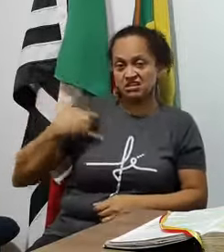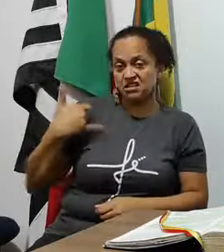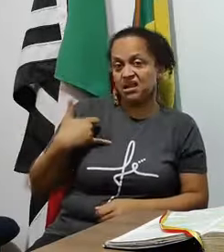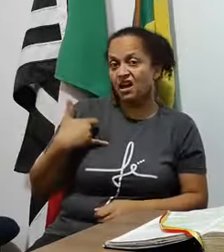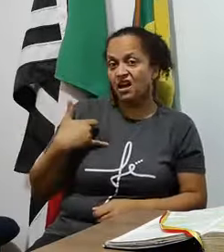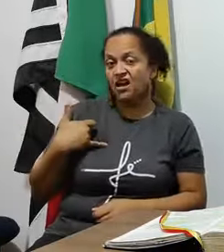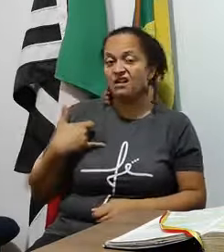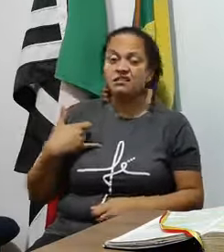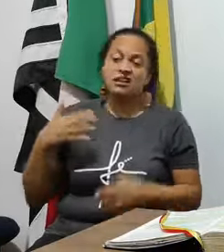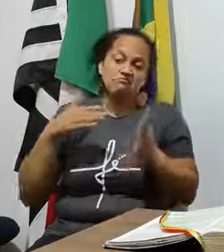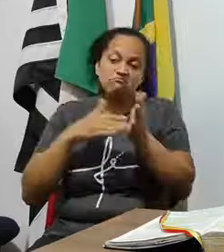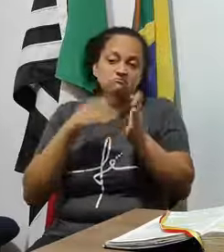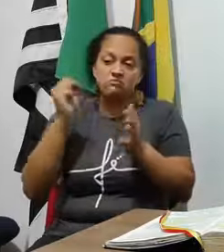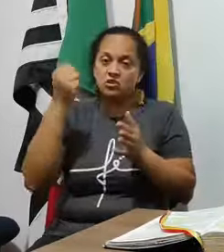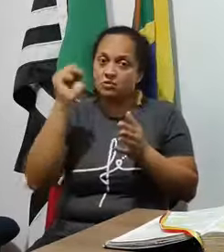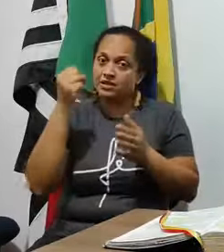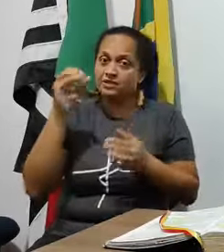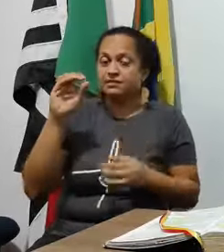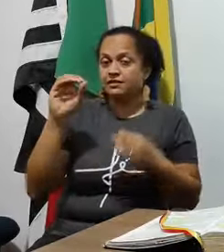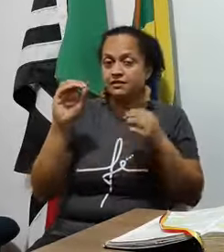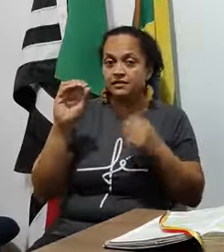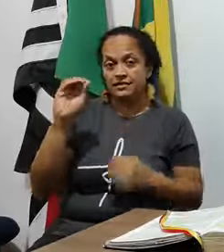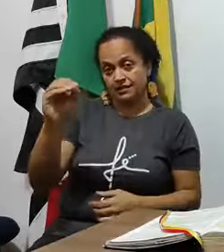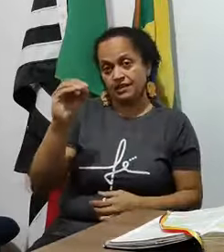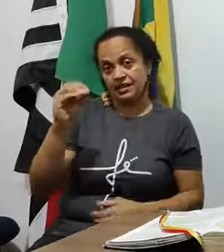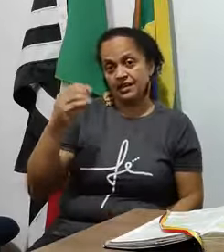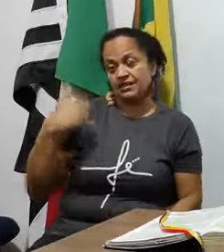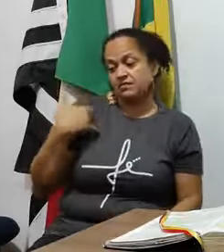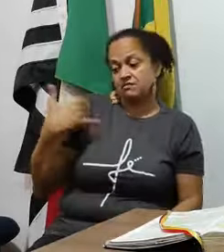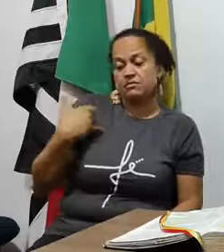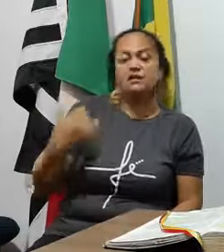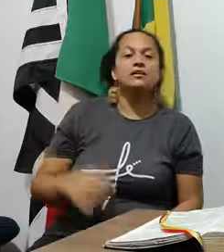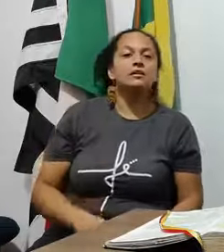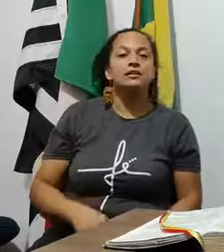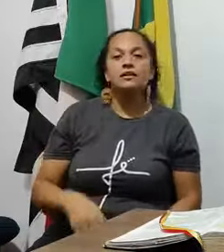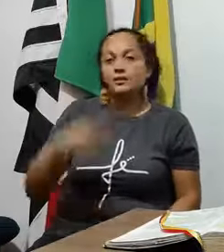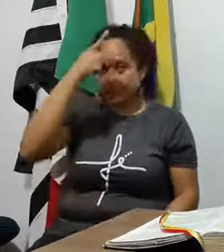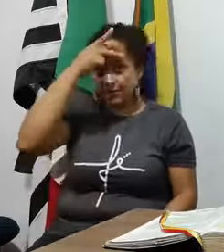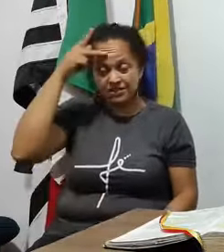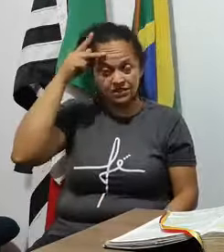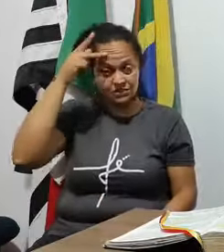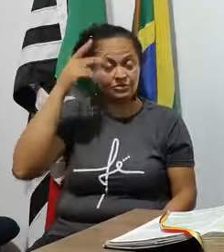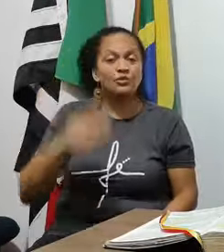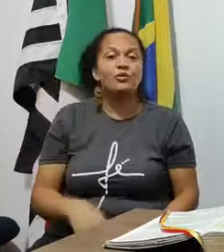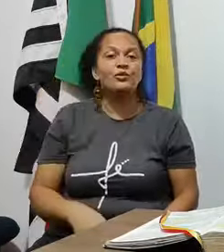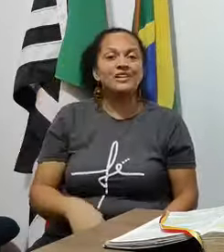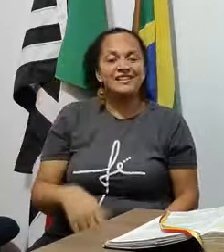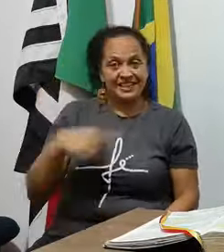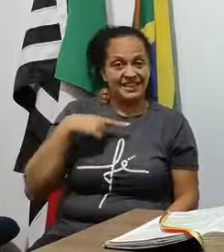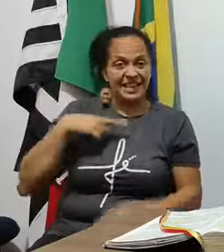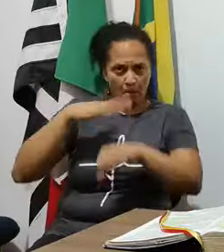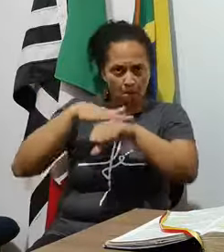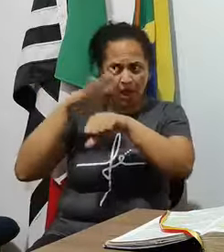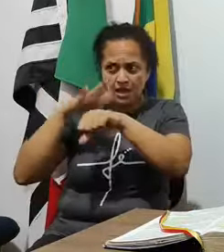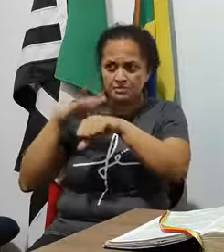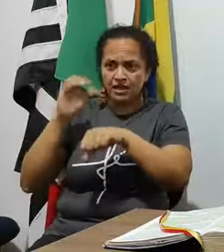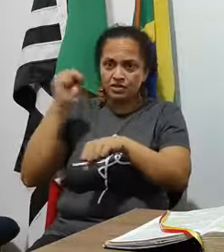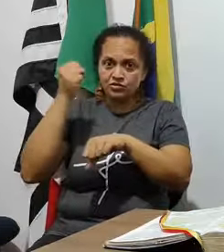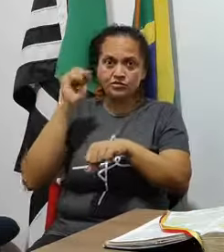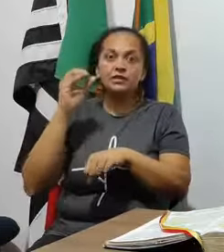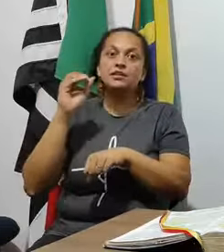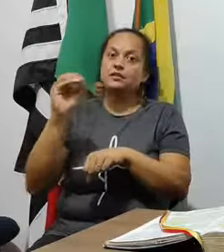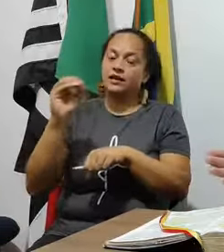a 80. Aí ele diz, e o que passar disso é enfado e canseira.